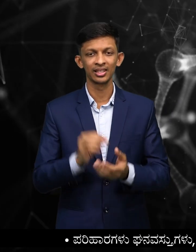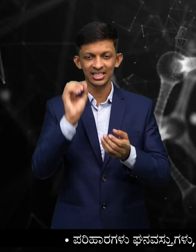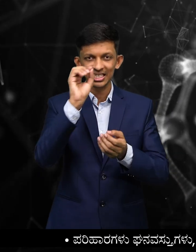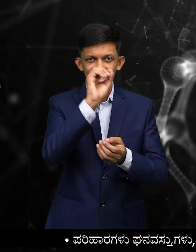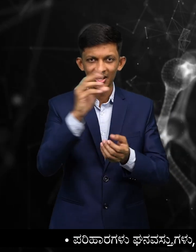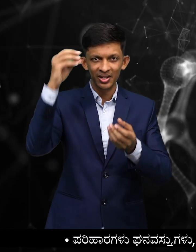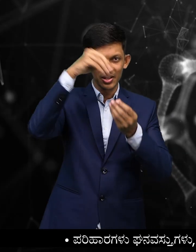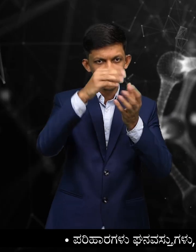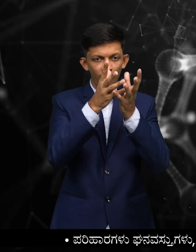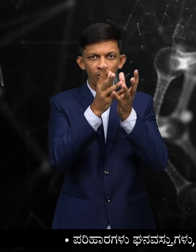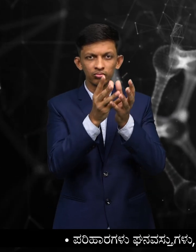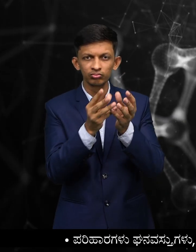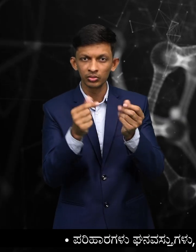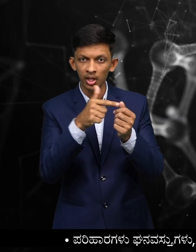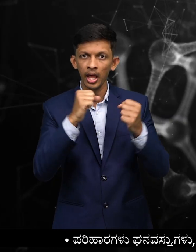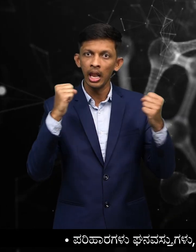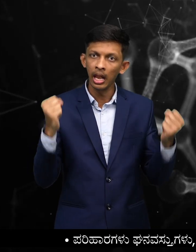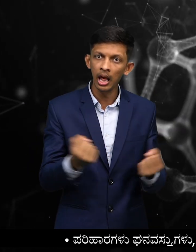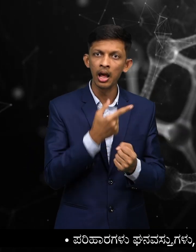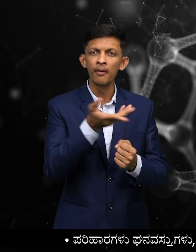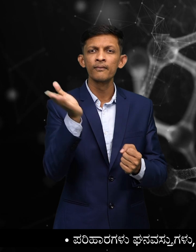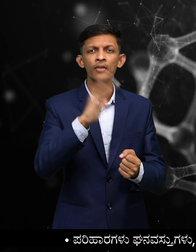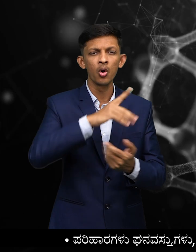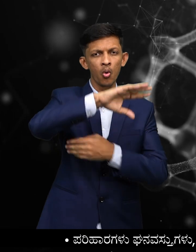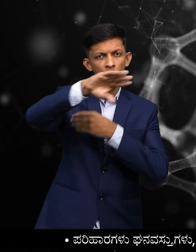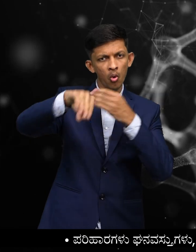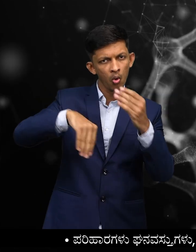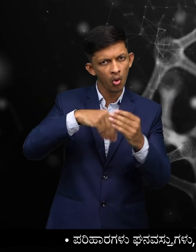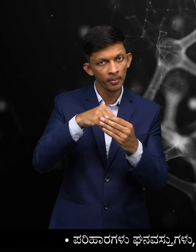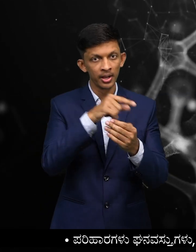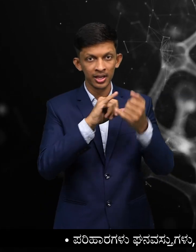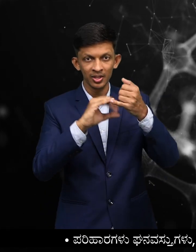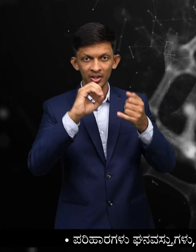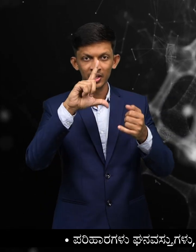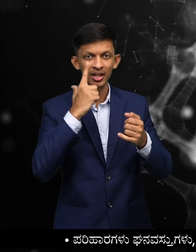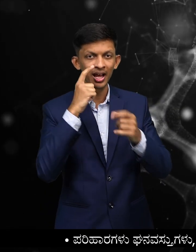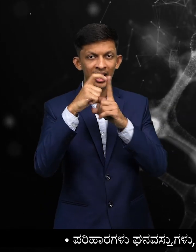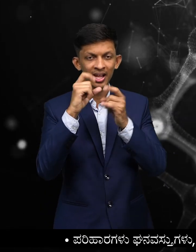ಪರಿಹಾರಗಳು ಘನ ವಸ್ತುಗಳು, ದ್ರವಗಳು ಅಥವಾ ಅನಿಲಗಳ ರೂಪದಲ್ಲಿರಬಹುದು.